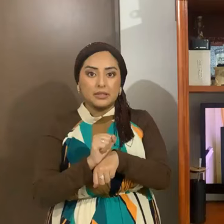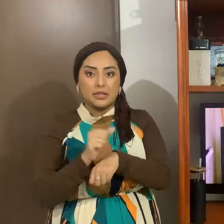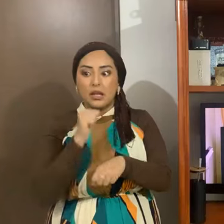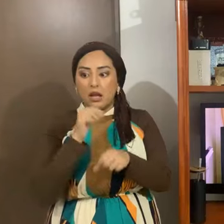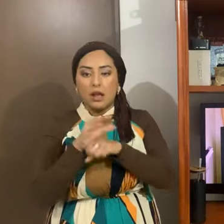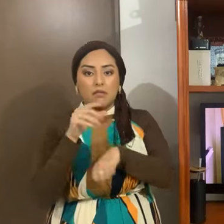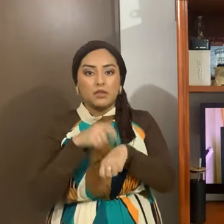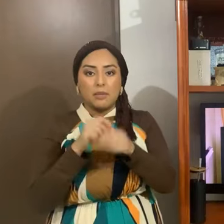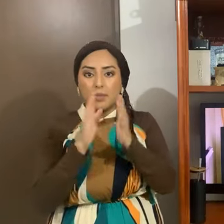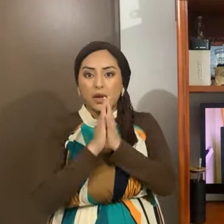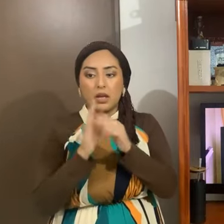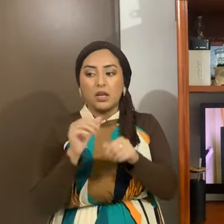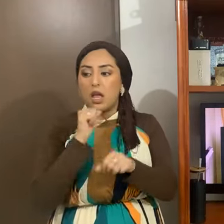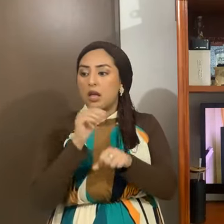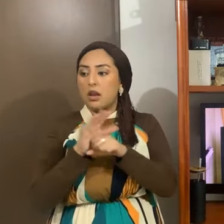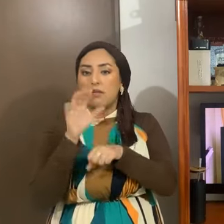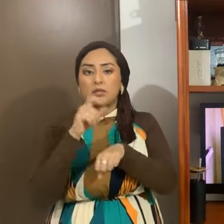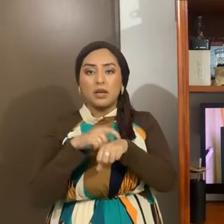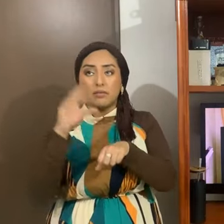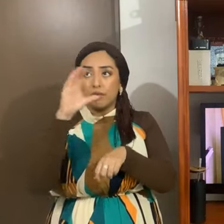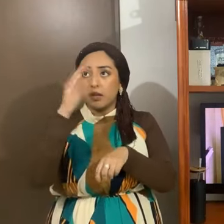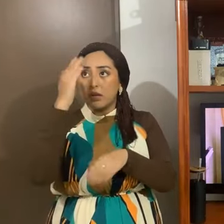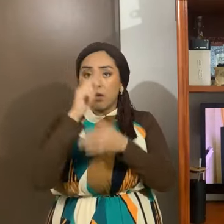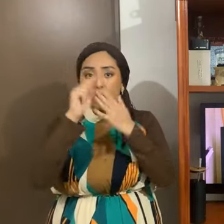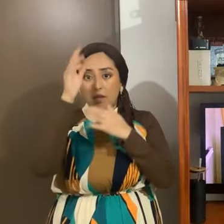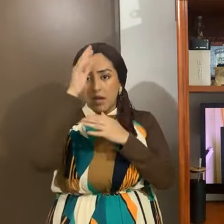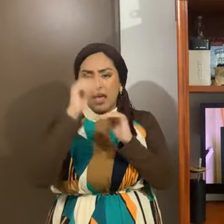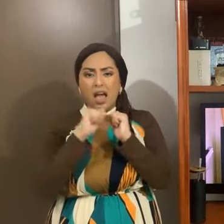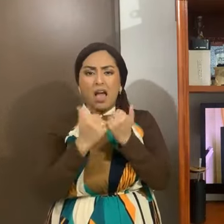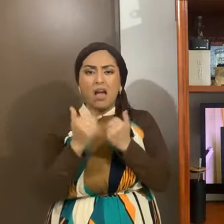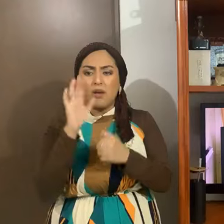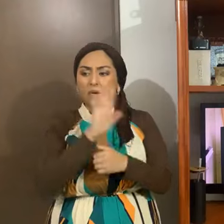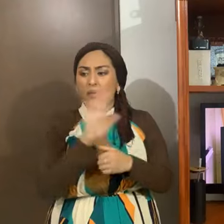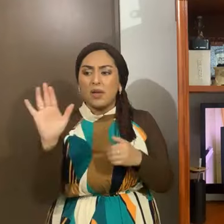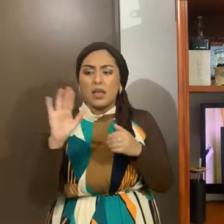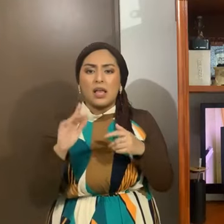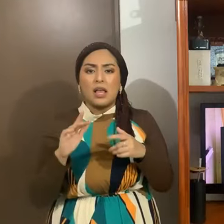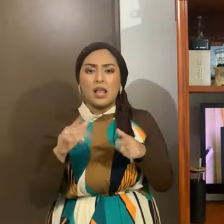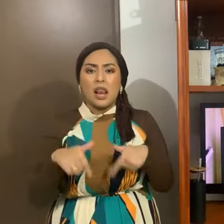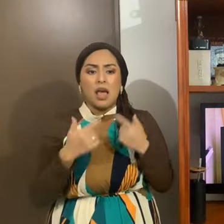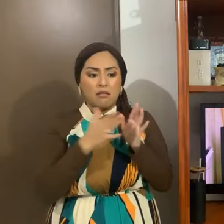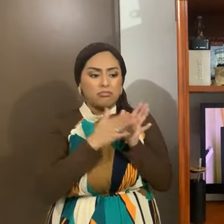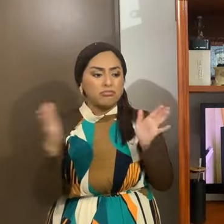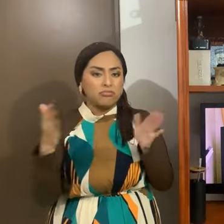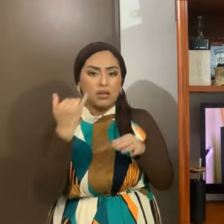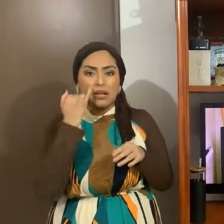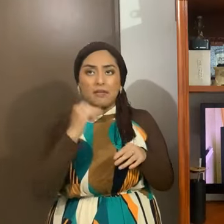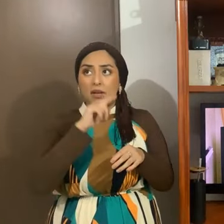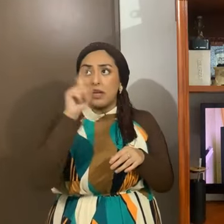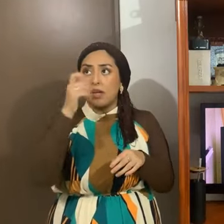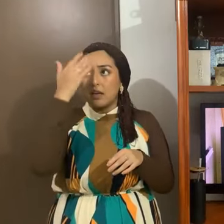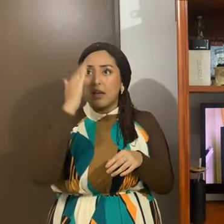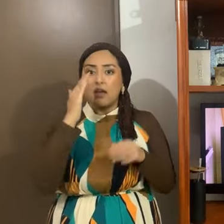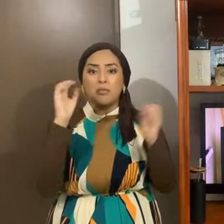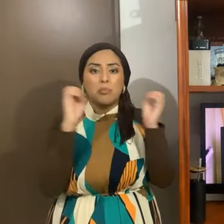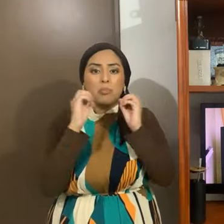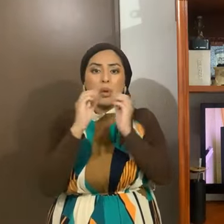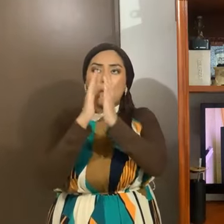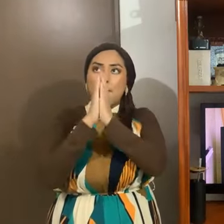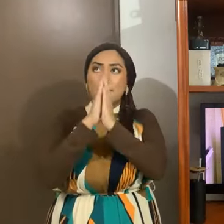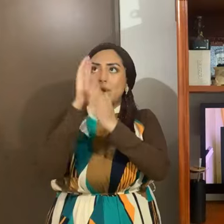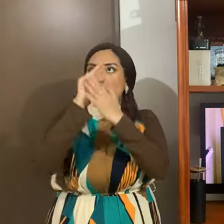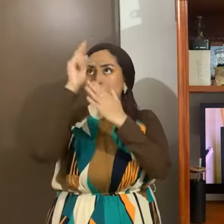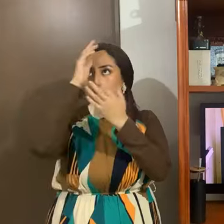dio tiempo de orar, no le dio tiempo de buscar al Eterno. ¿Cómo será el resto del día si no se le pidió al Eterno que